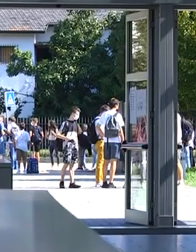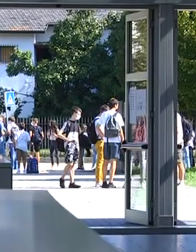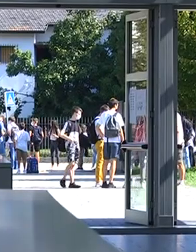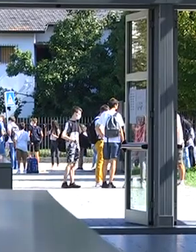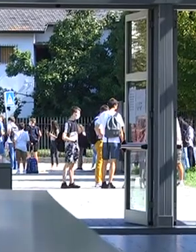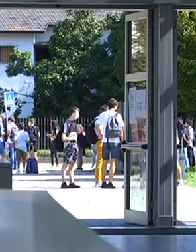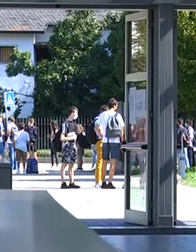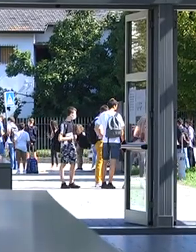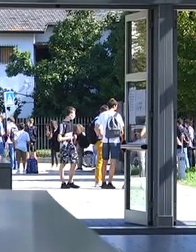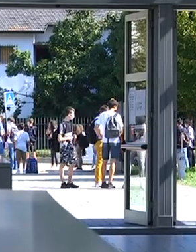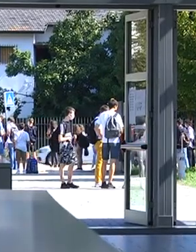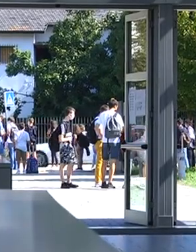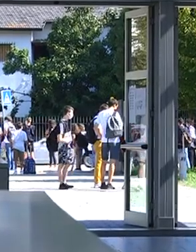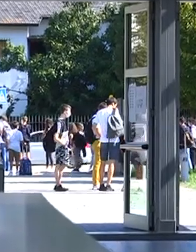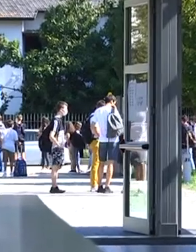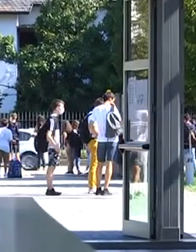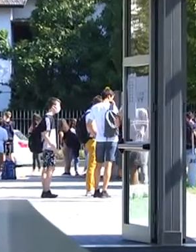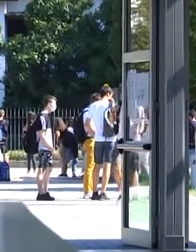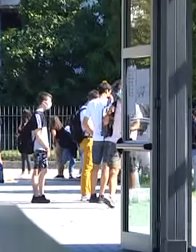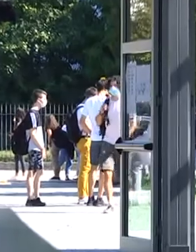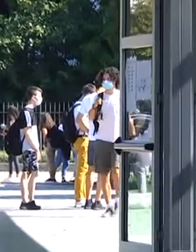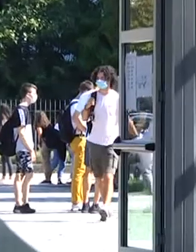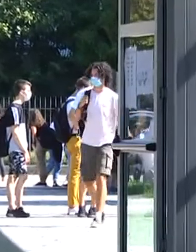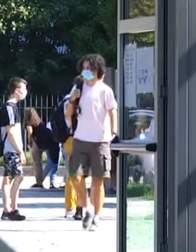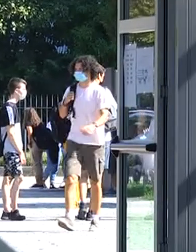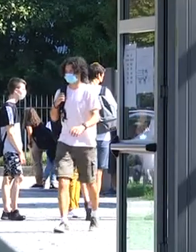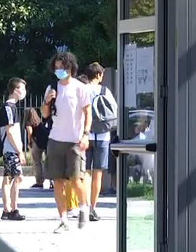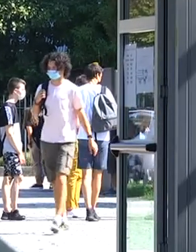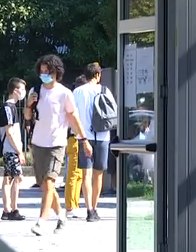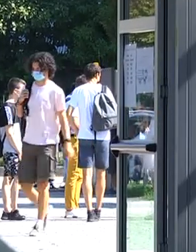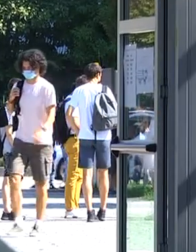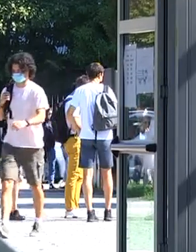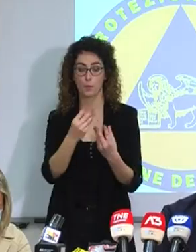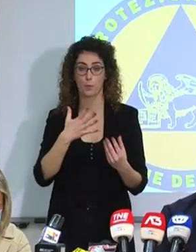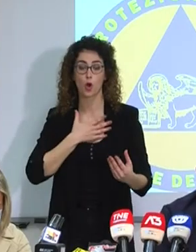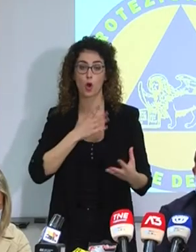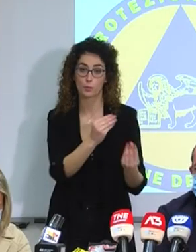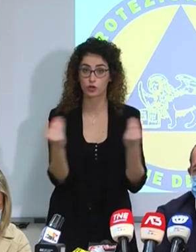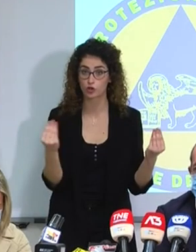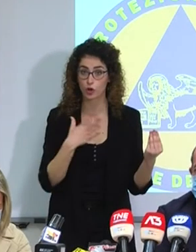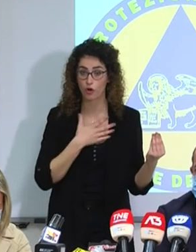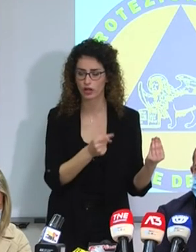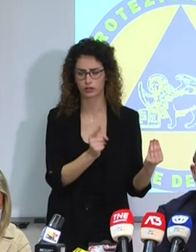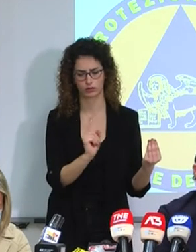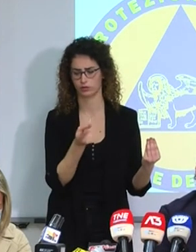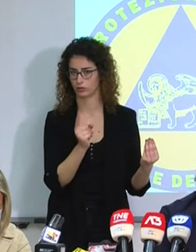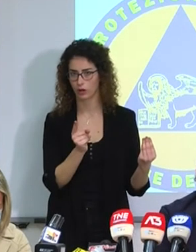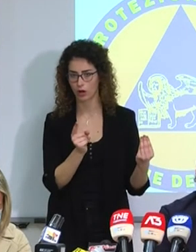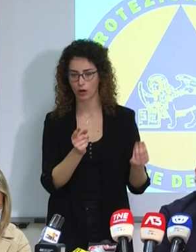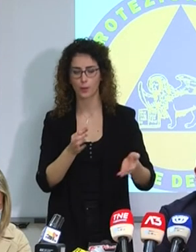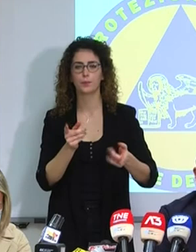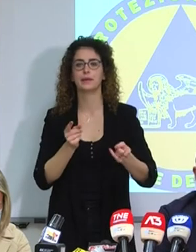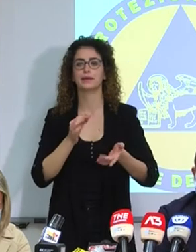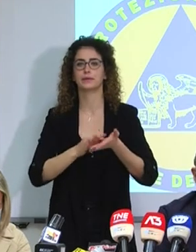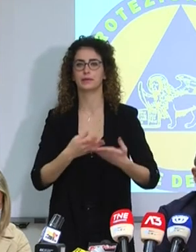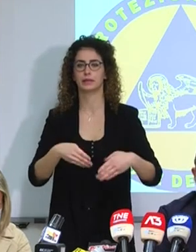di giovani e si pensa alle scuole che nella dinamica del contagio hanno un ruolo. Chiudere una scuola è sempre una